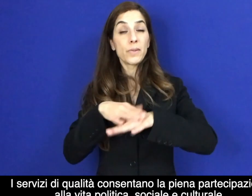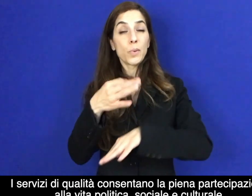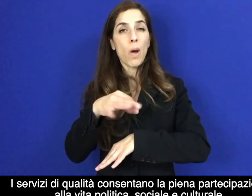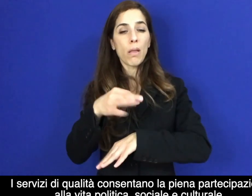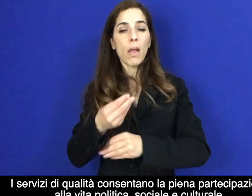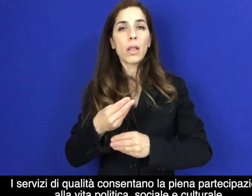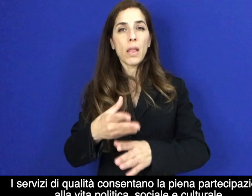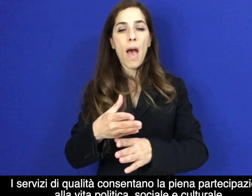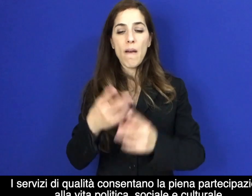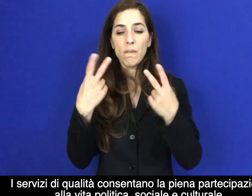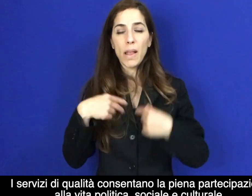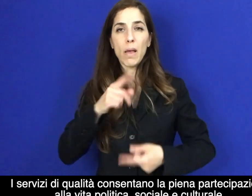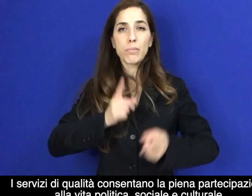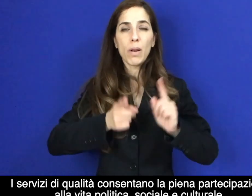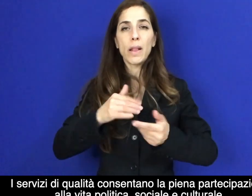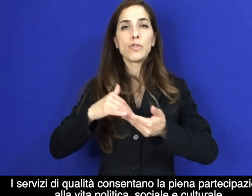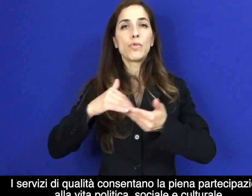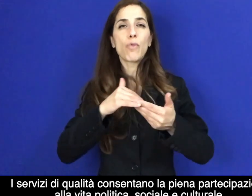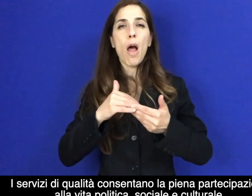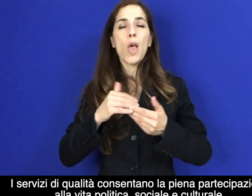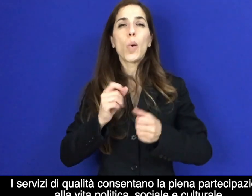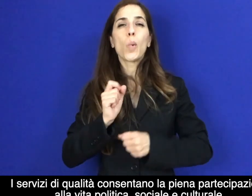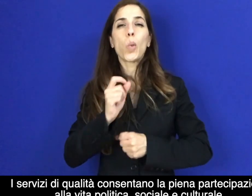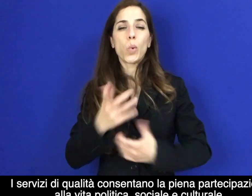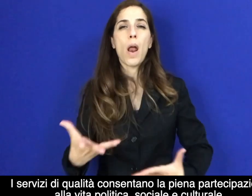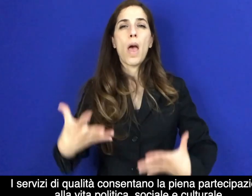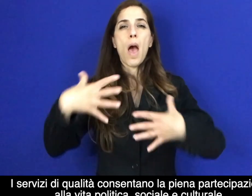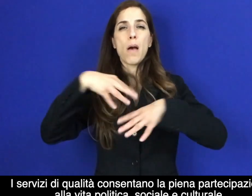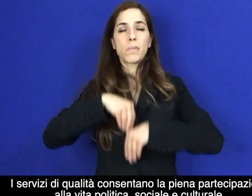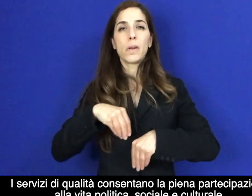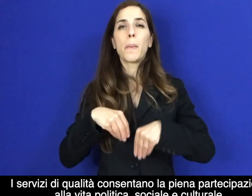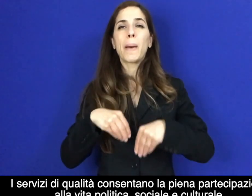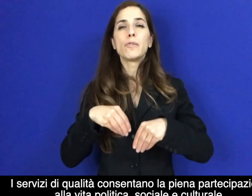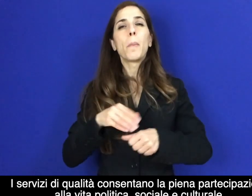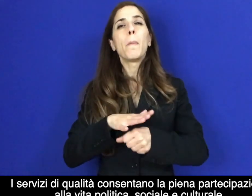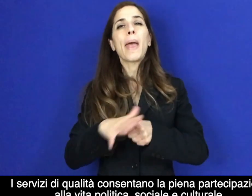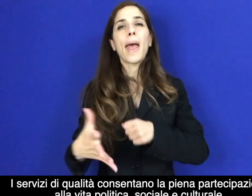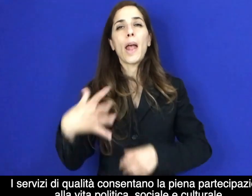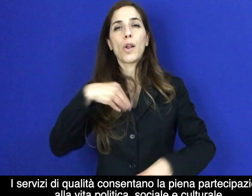qualità consentono la piena partecipazione alla vita politica sociale e culturale